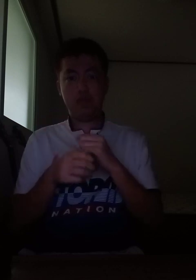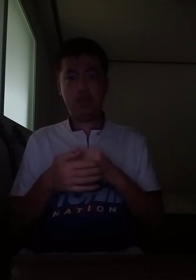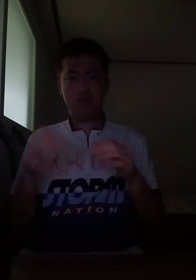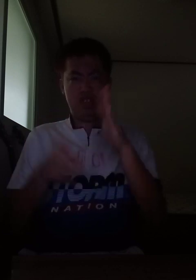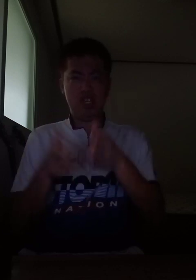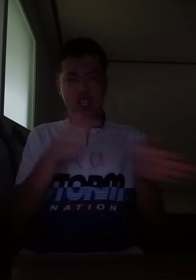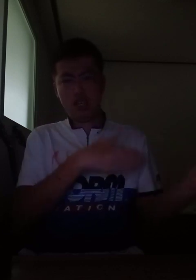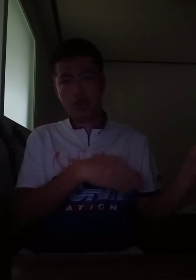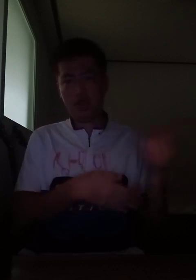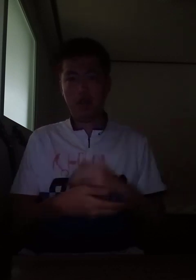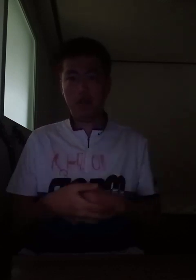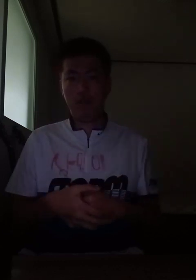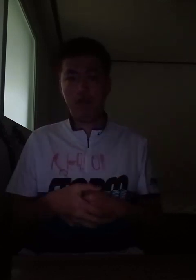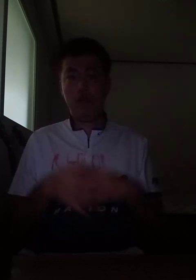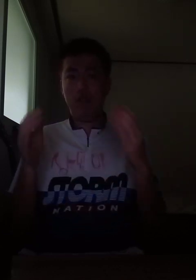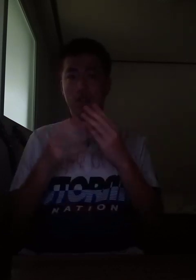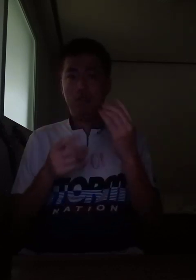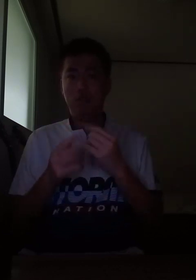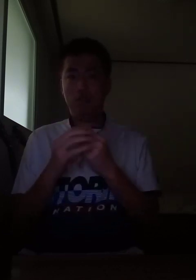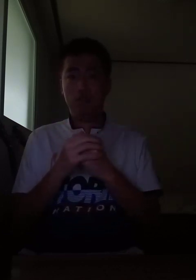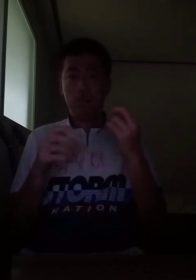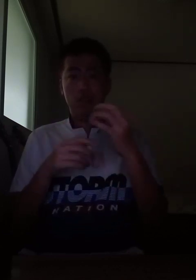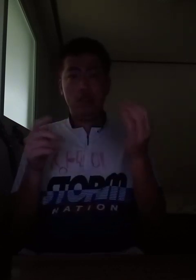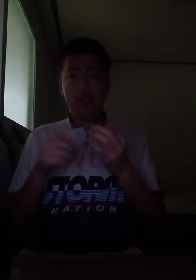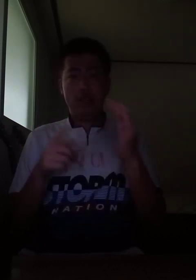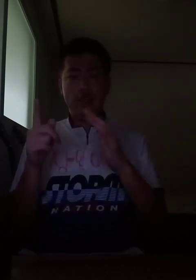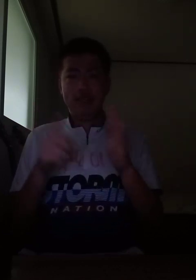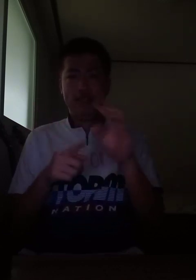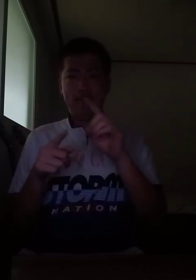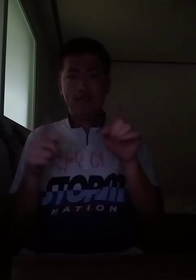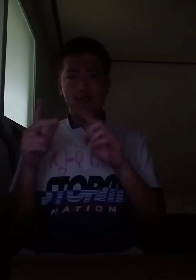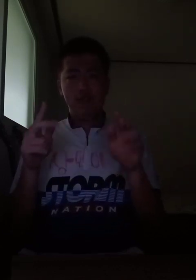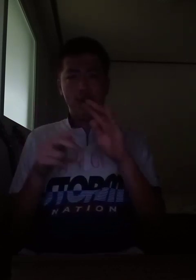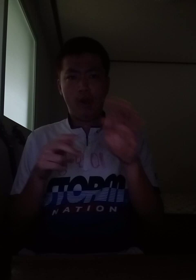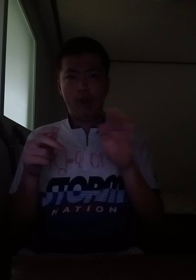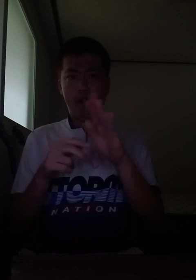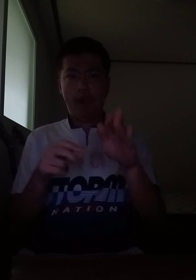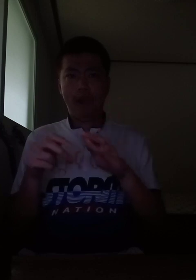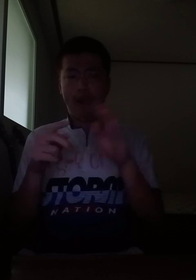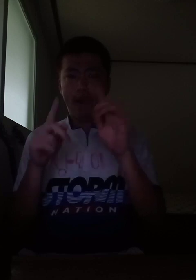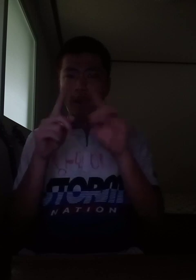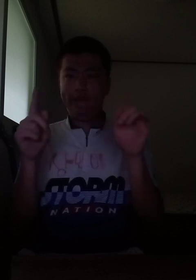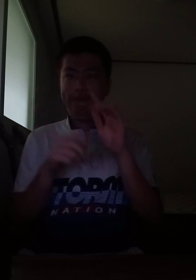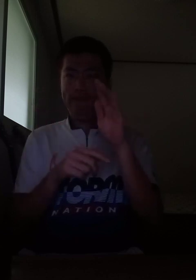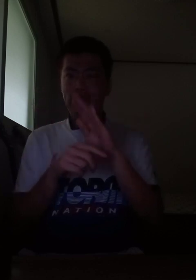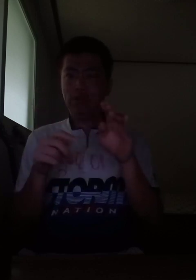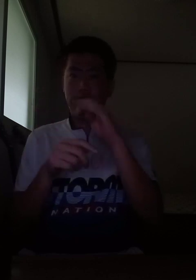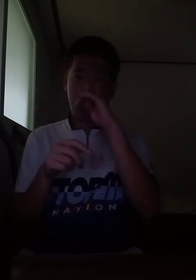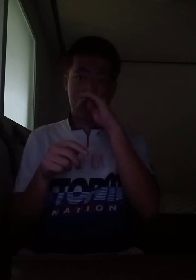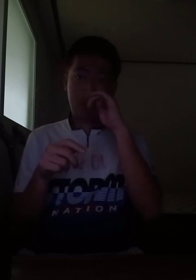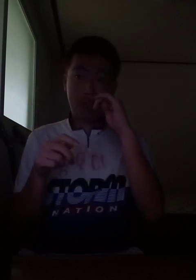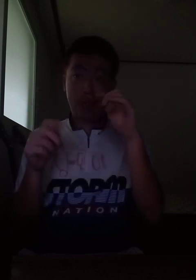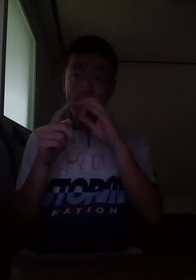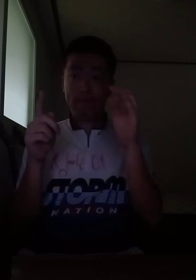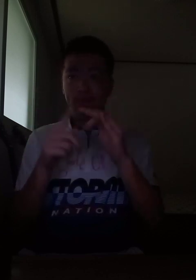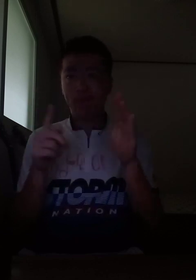칩니다. 지난달 11일 제법 사람이 많은 저녁 8시쯤 발생한 사건이지만 경찰은 한 달이 지나도록